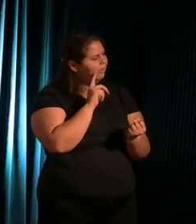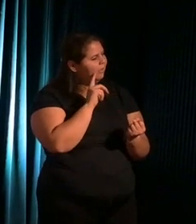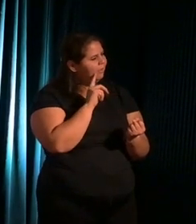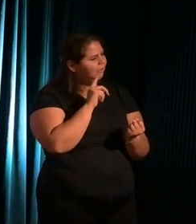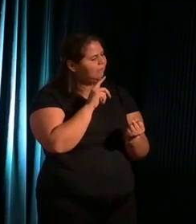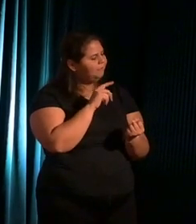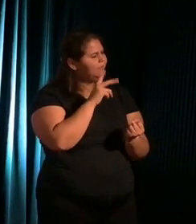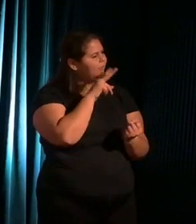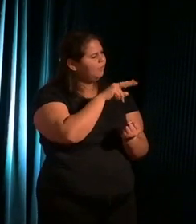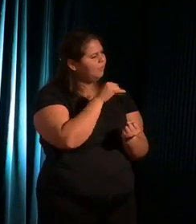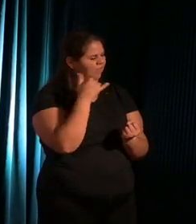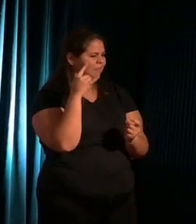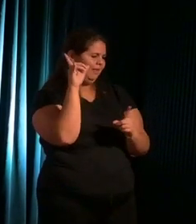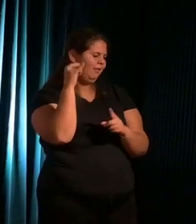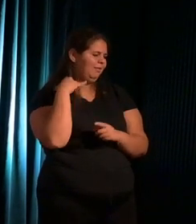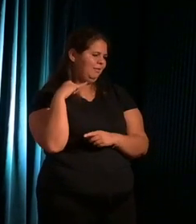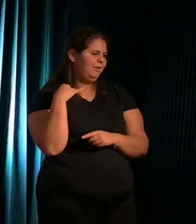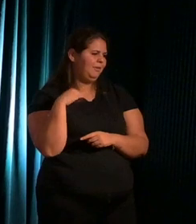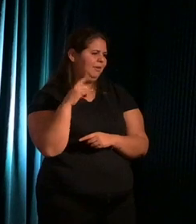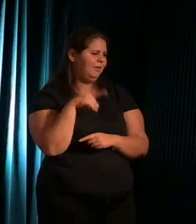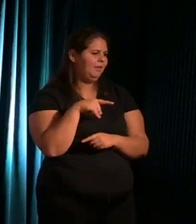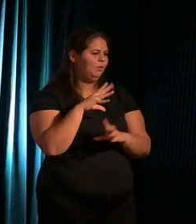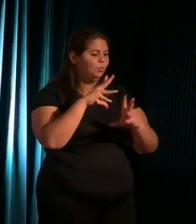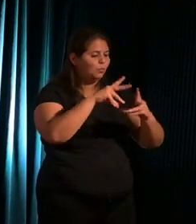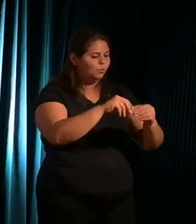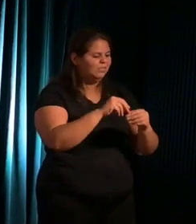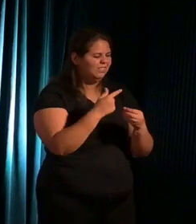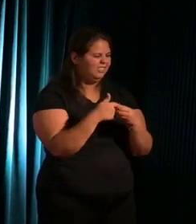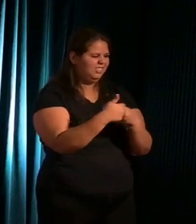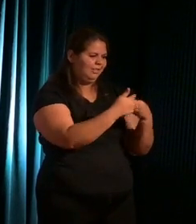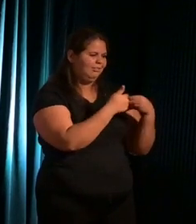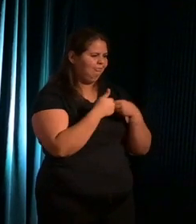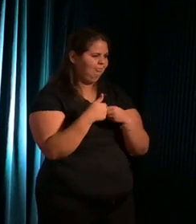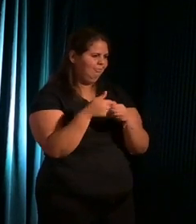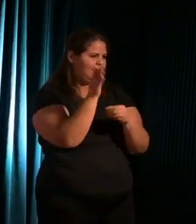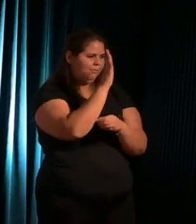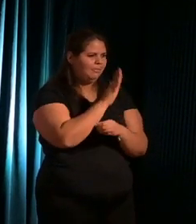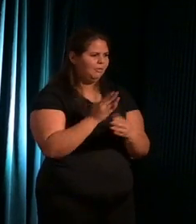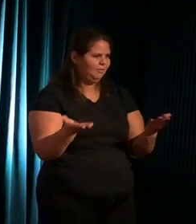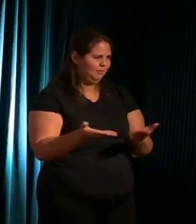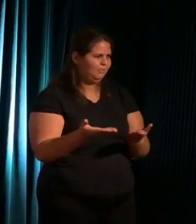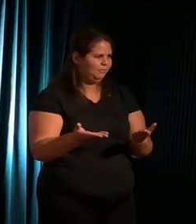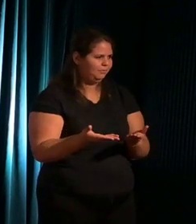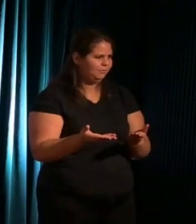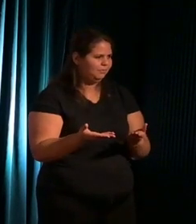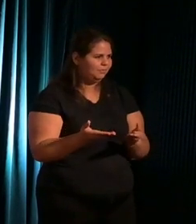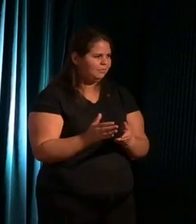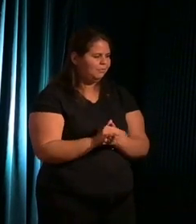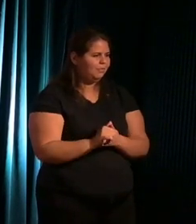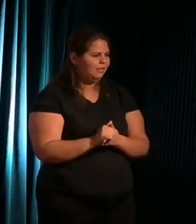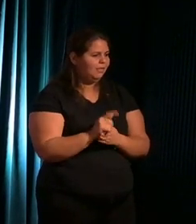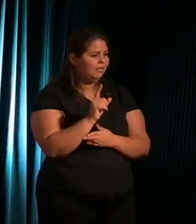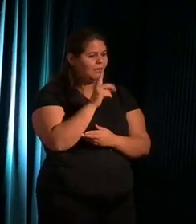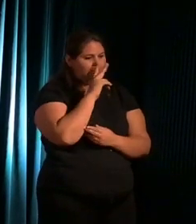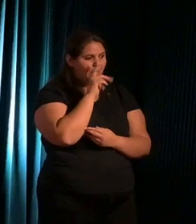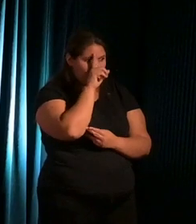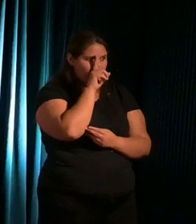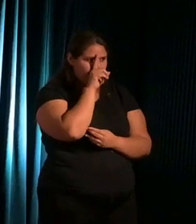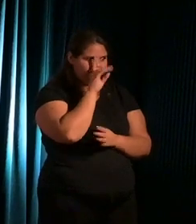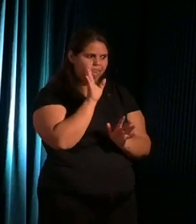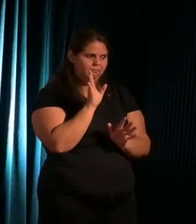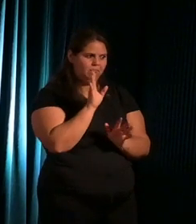Janeiro, como todas as cidades do Brasil hoje, né? As cidades são